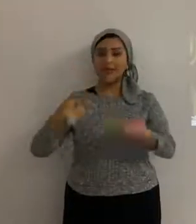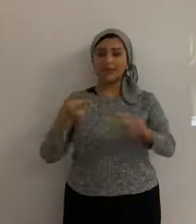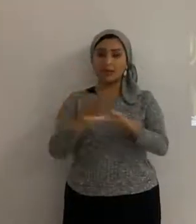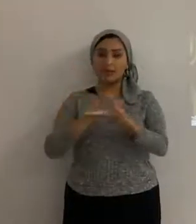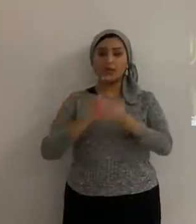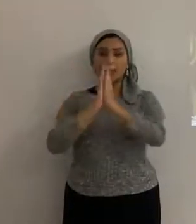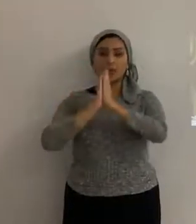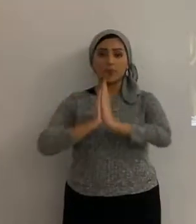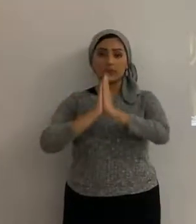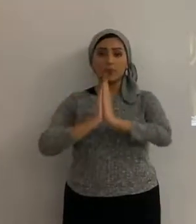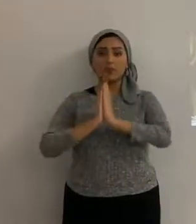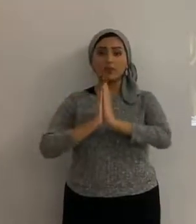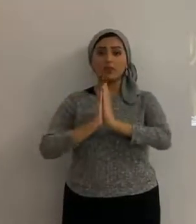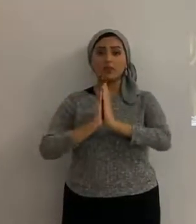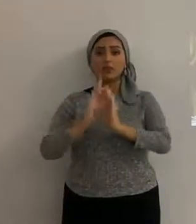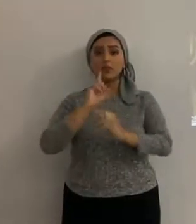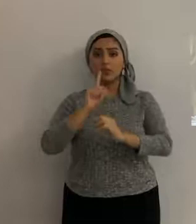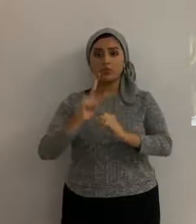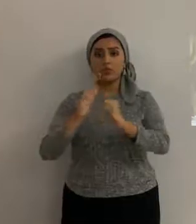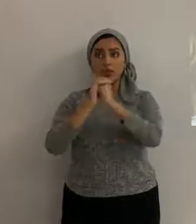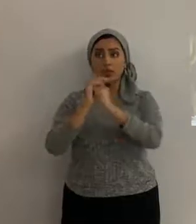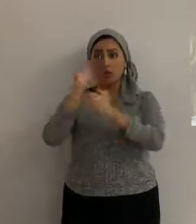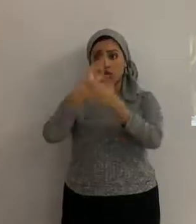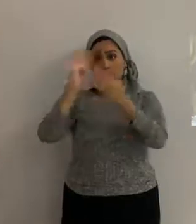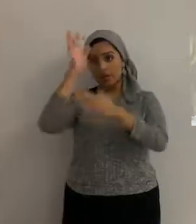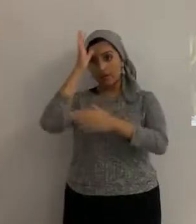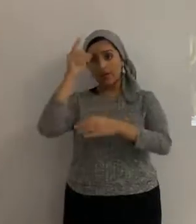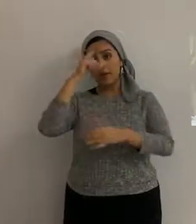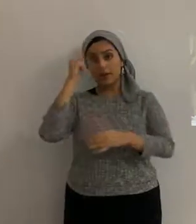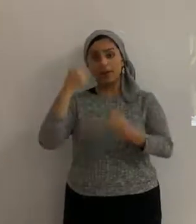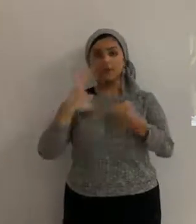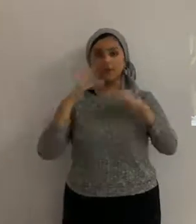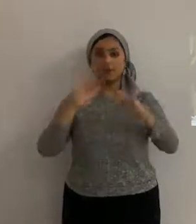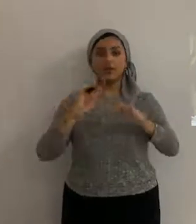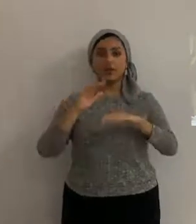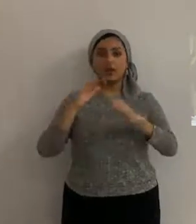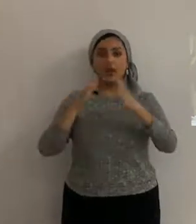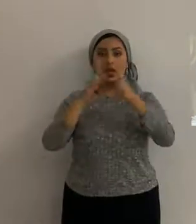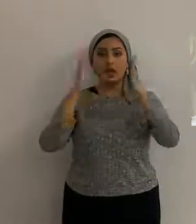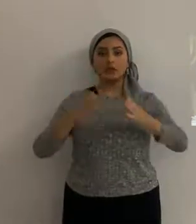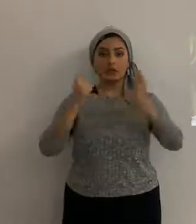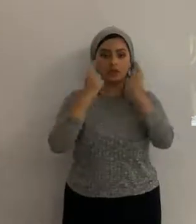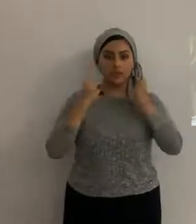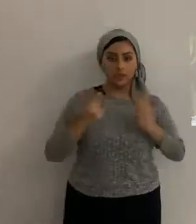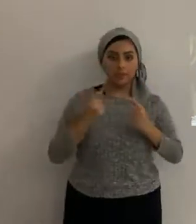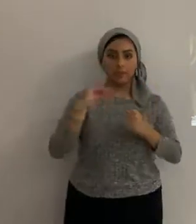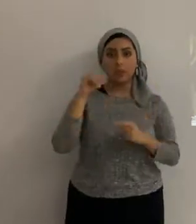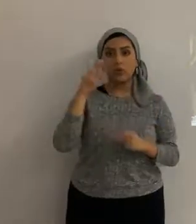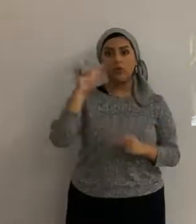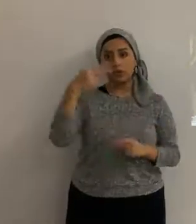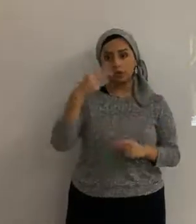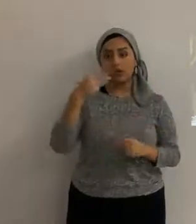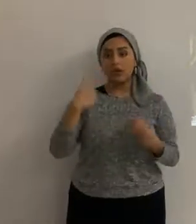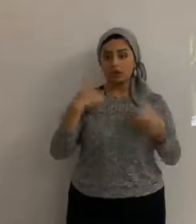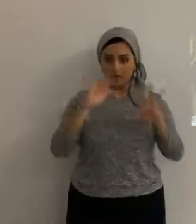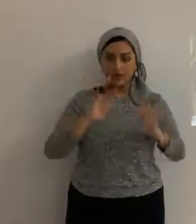orando, clamando, gimiendo al Eterno, porque tenga compasión de la amada casa de Judá, que la tiene, la amada casa de